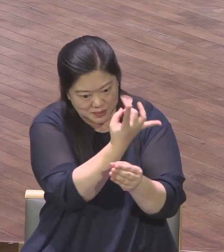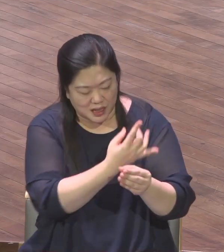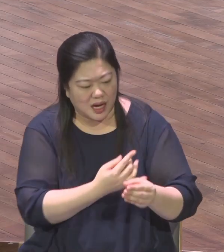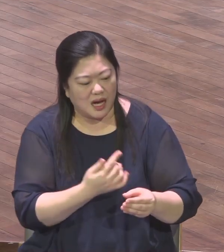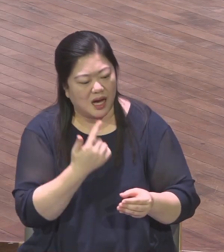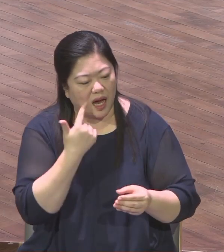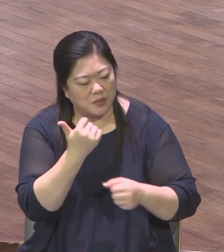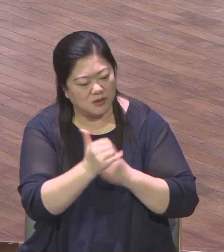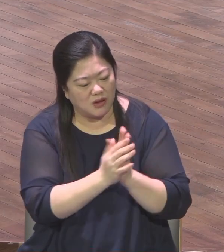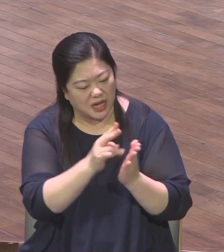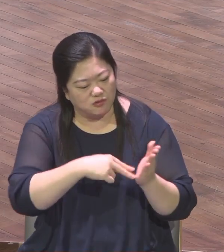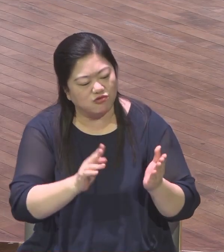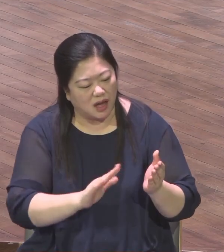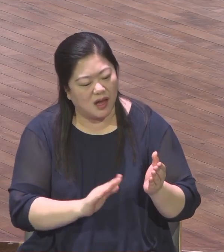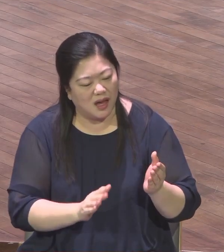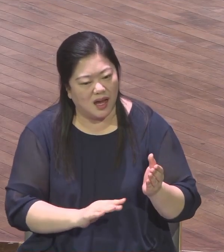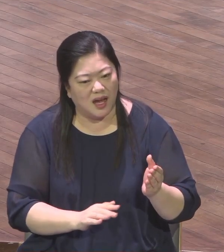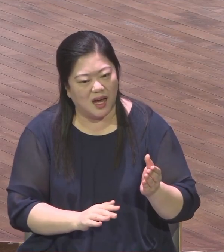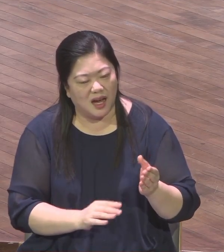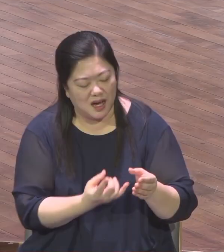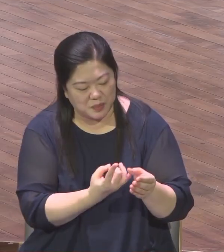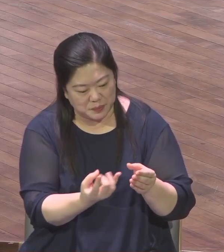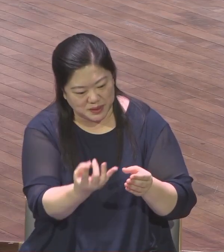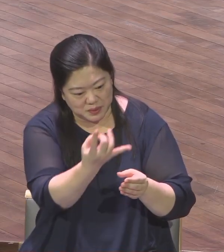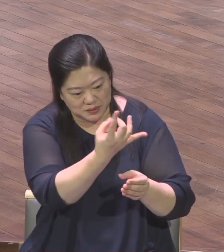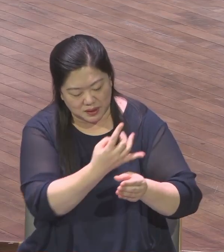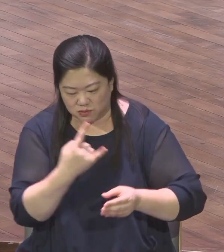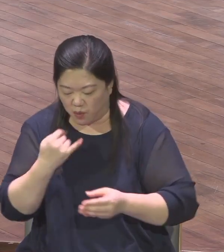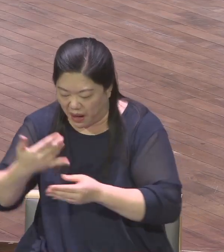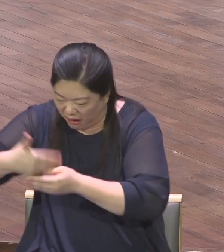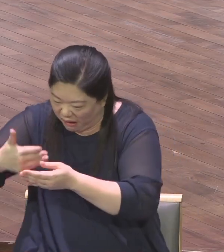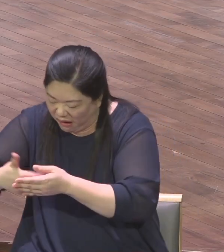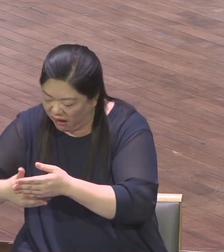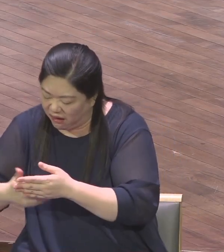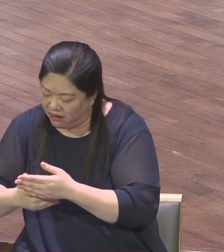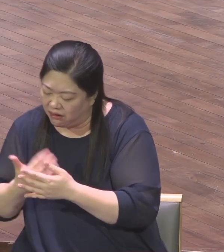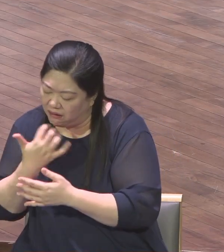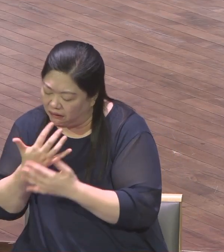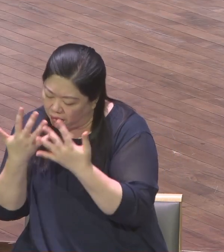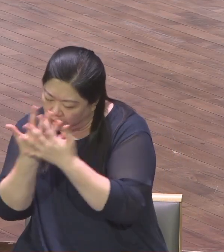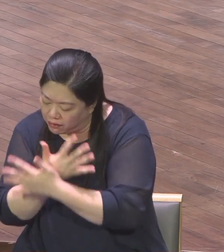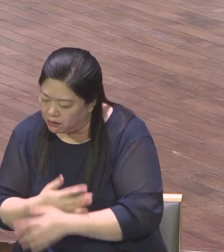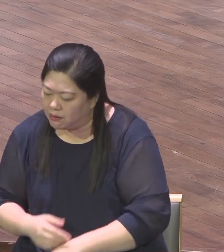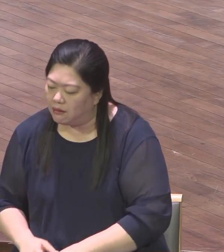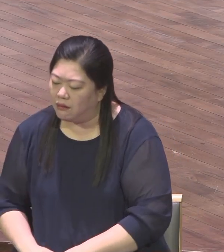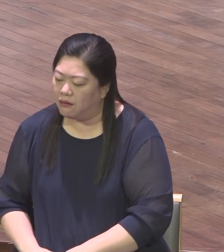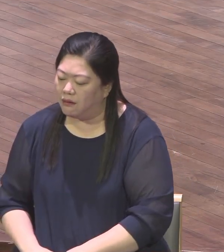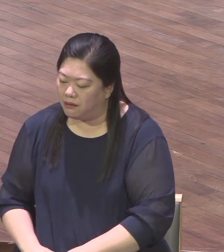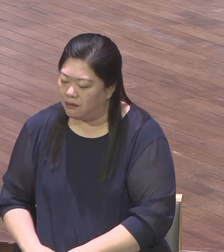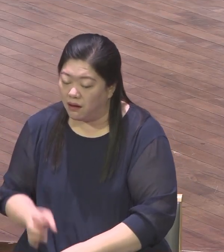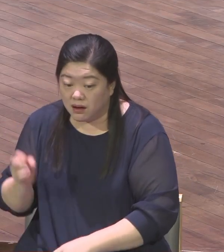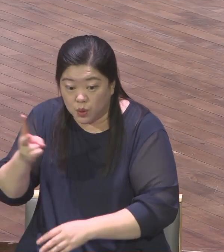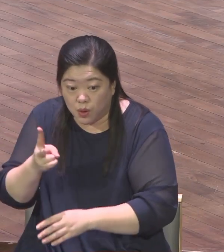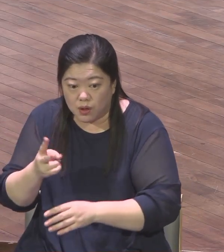거 말고 너 엄마 거 내 간에 넣어주라 이러더라. 내 품에 넣어라. 어머니 거 들어서 어머니.